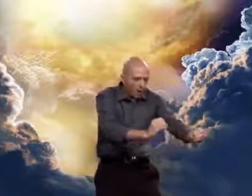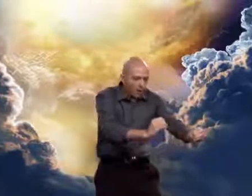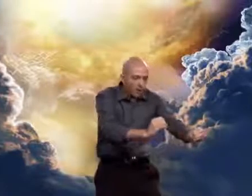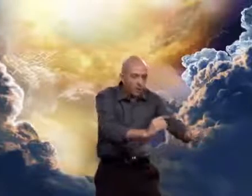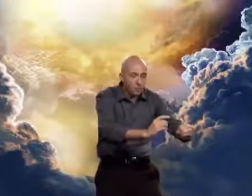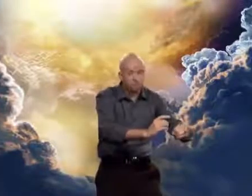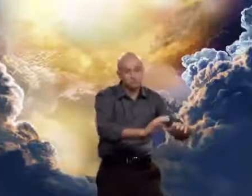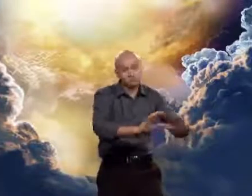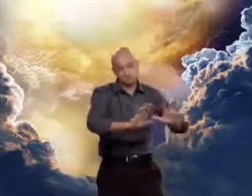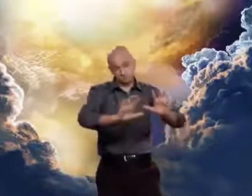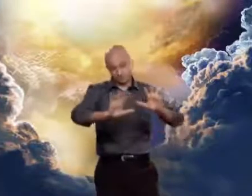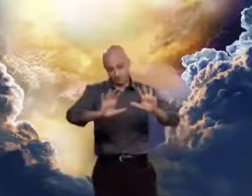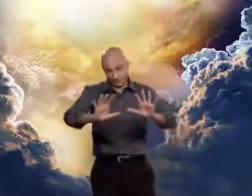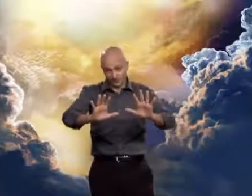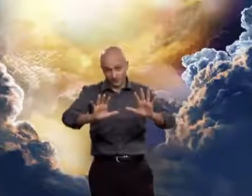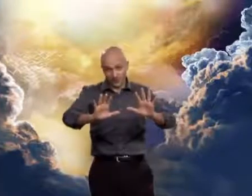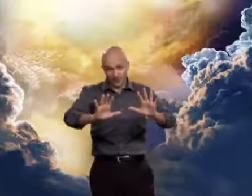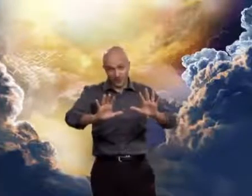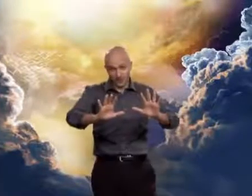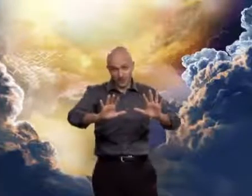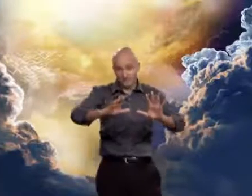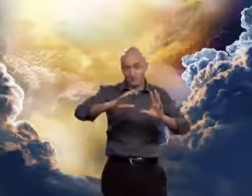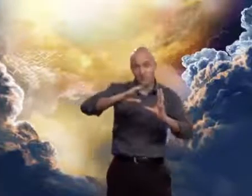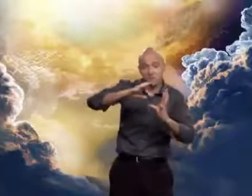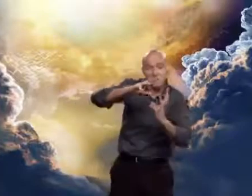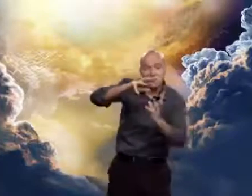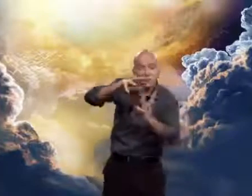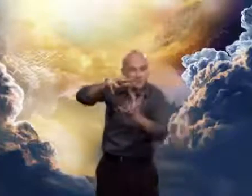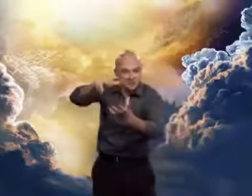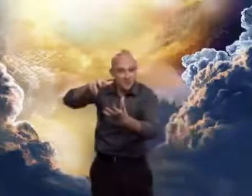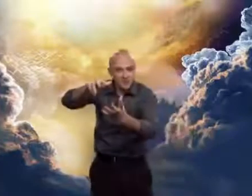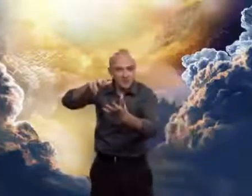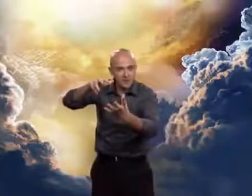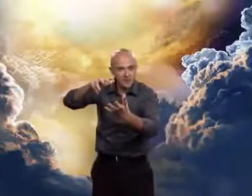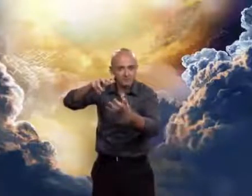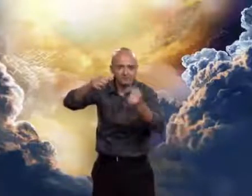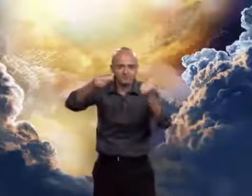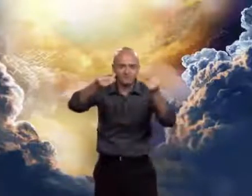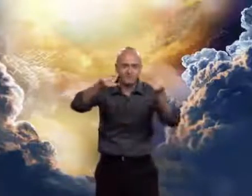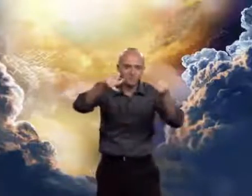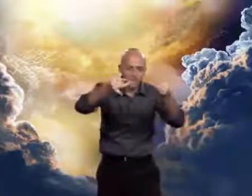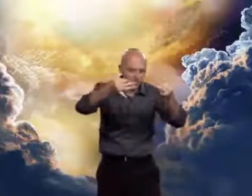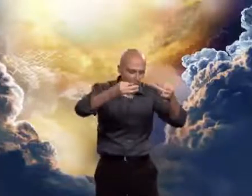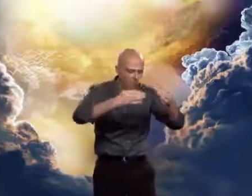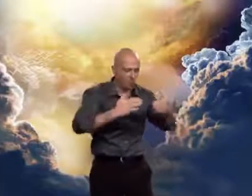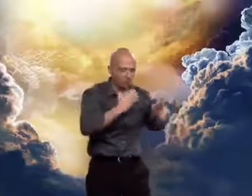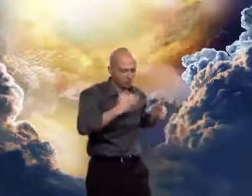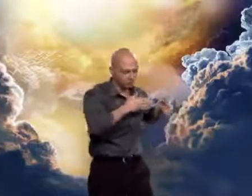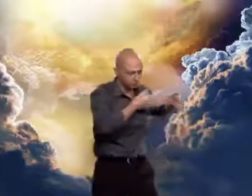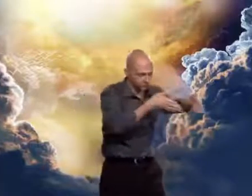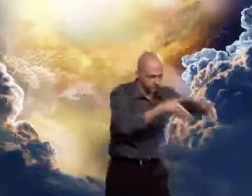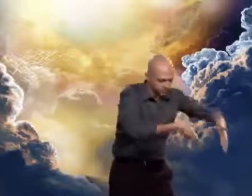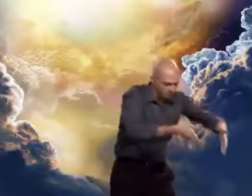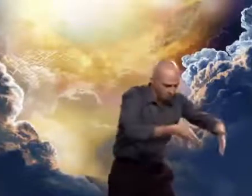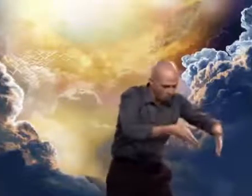vivos. A doutrina de que os espíritos dos mortos retornam para ajudar os vivos é a base do moderno